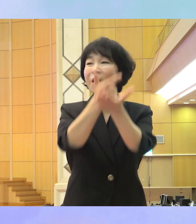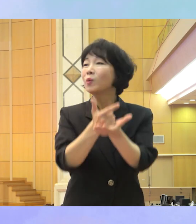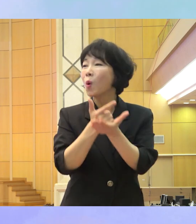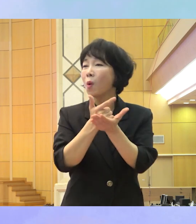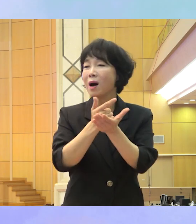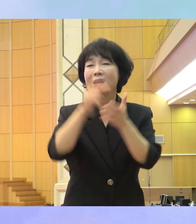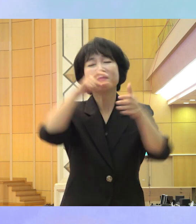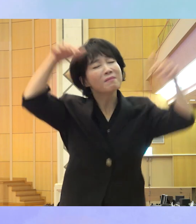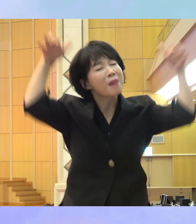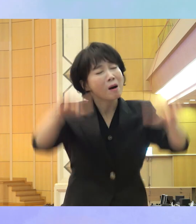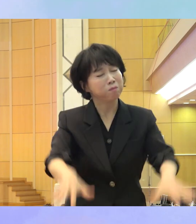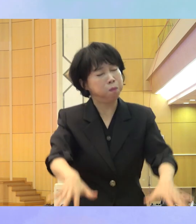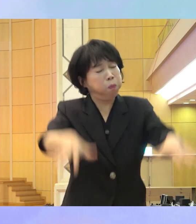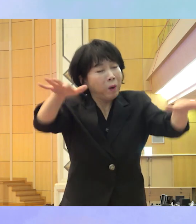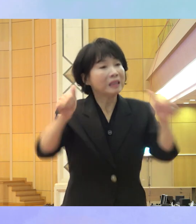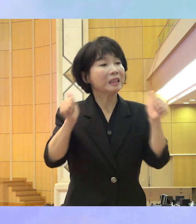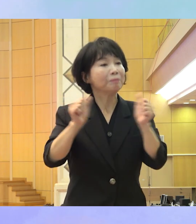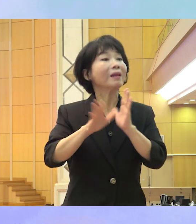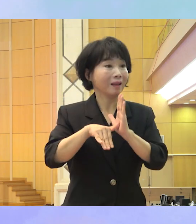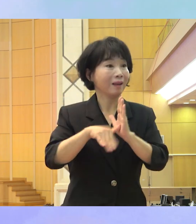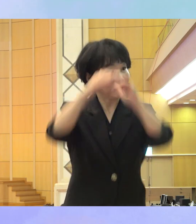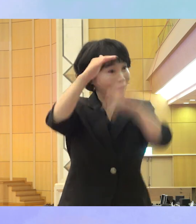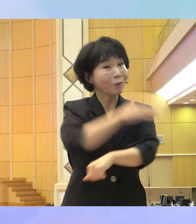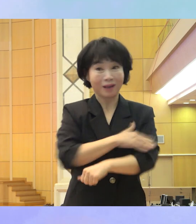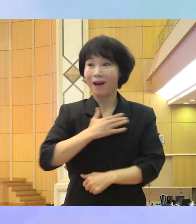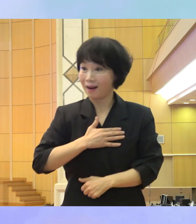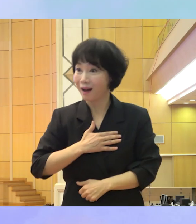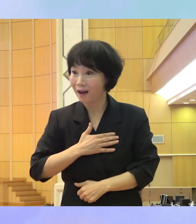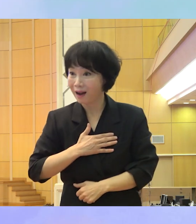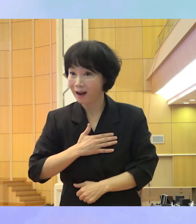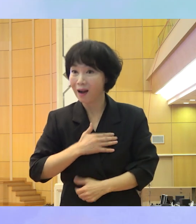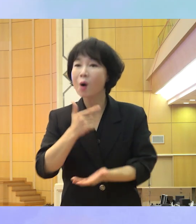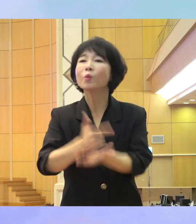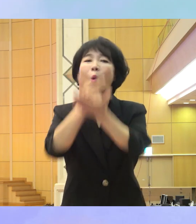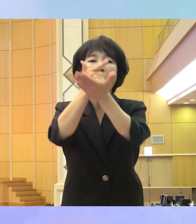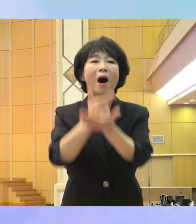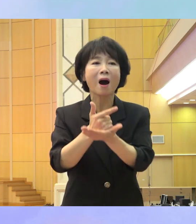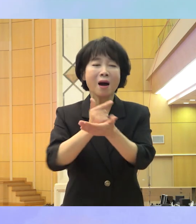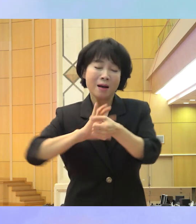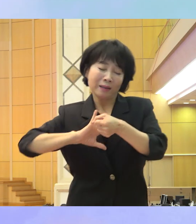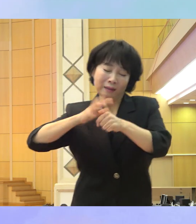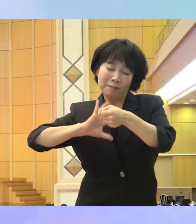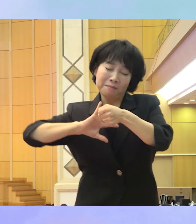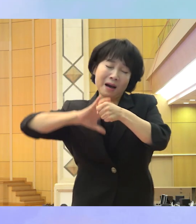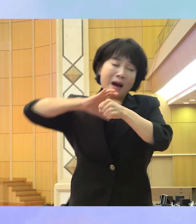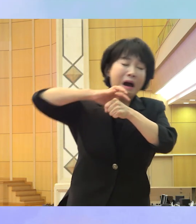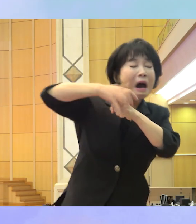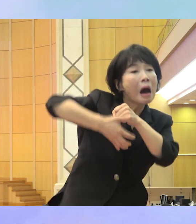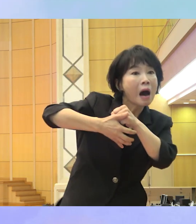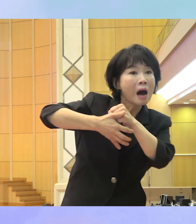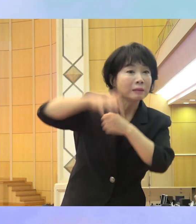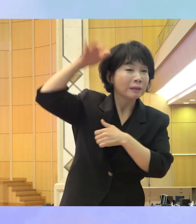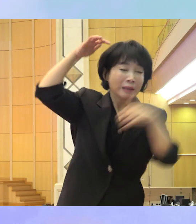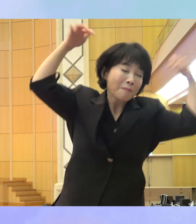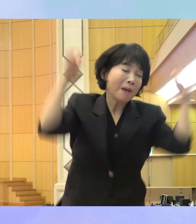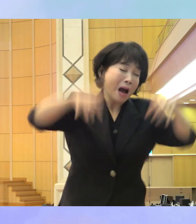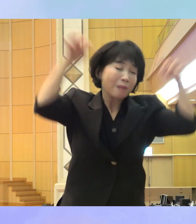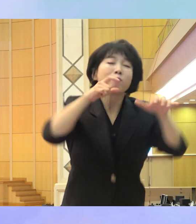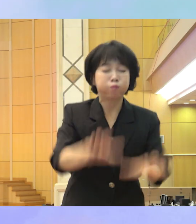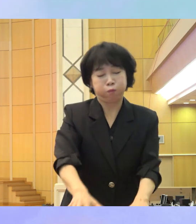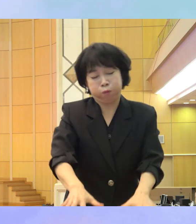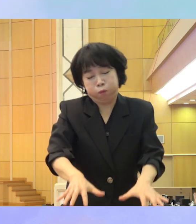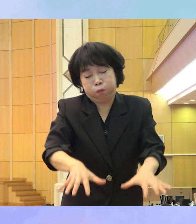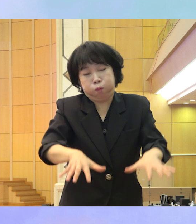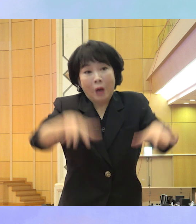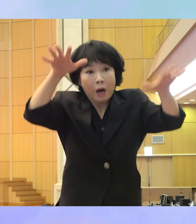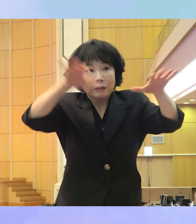심판 너무너무 잘 알고 계신데, 전 세계가 홍수 심판으로 다